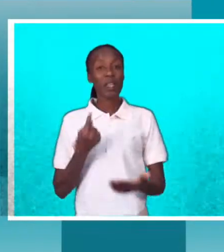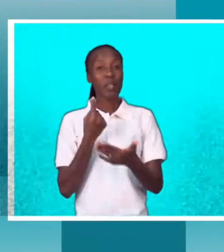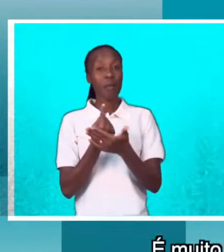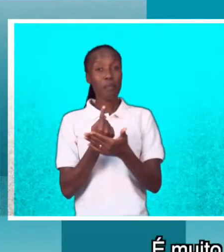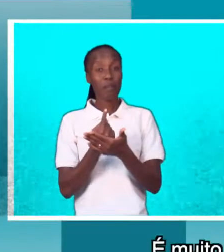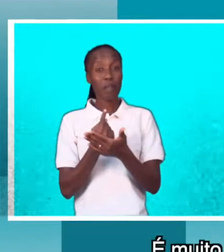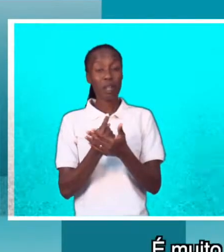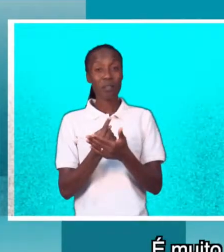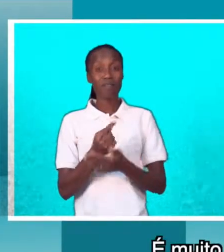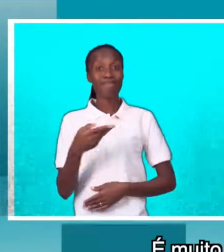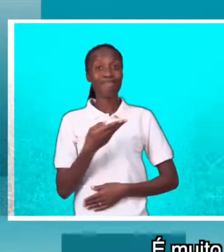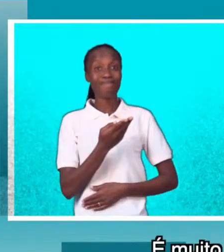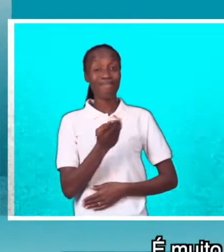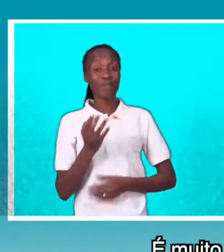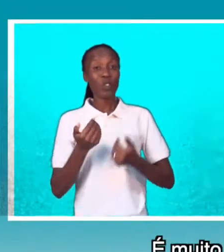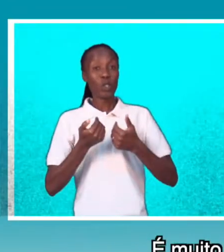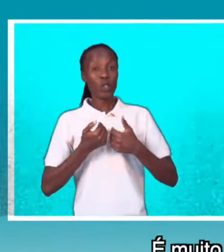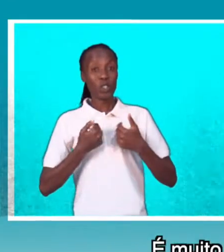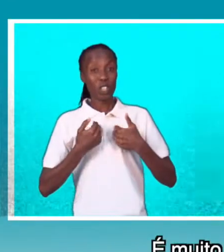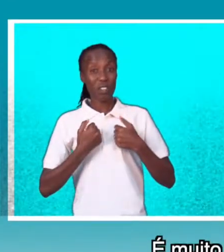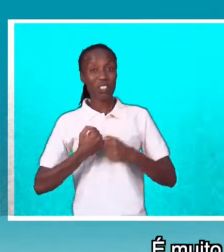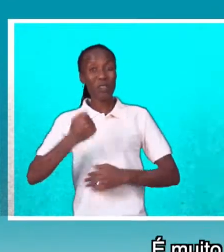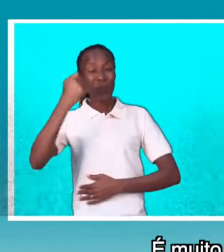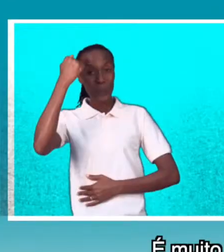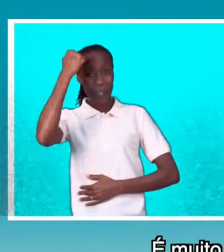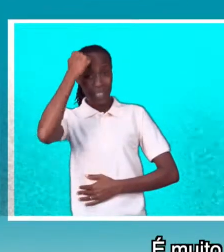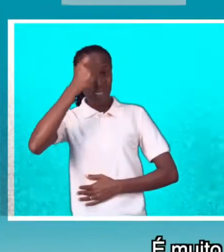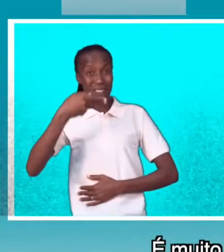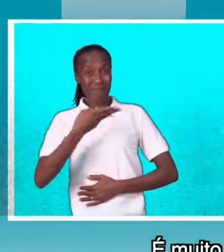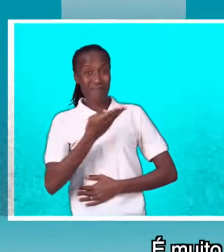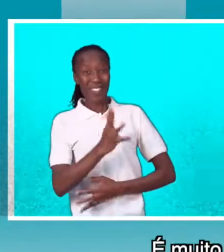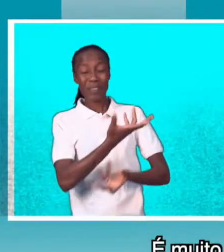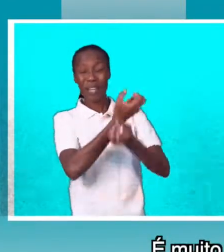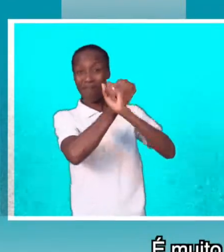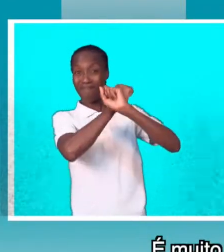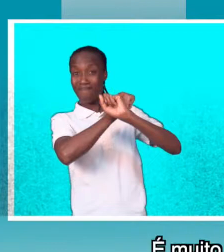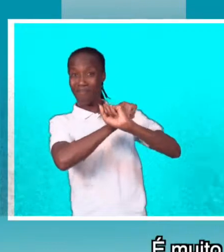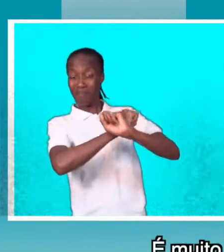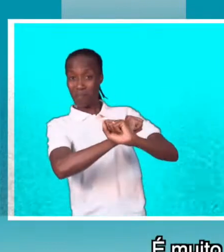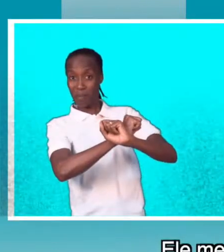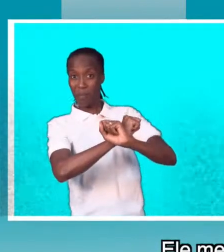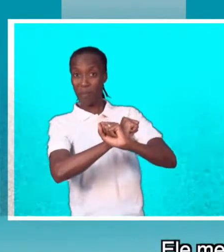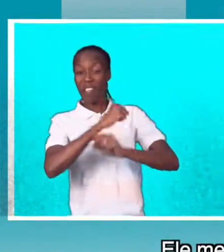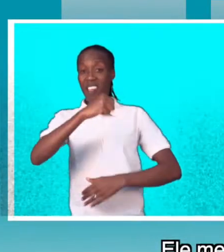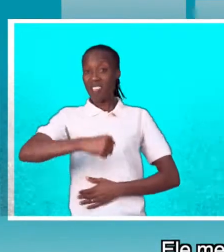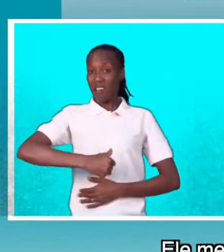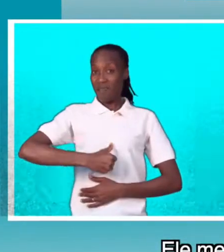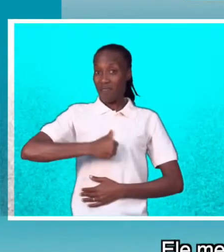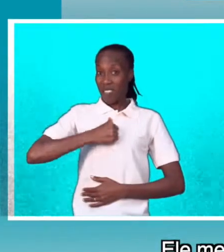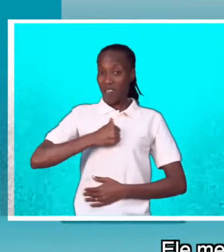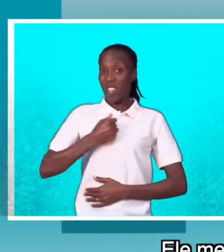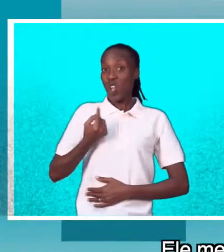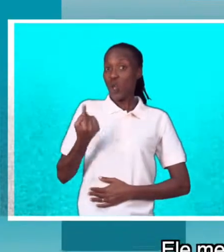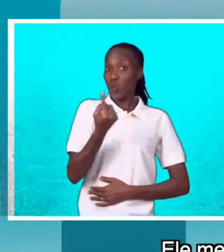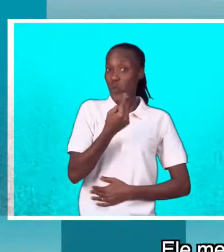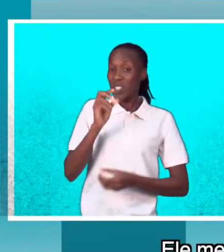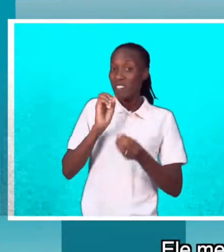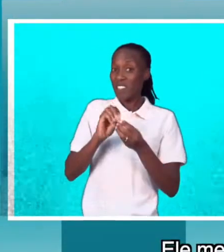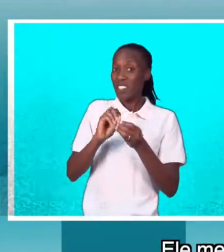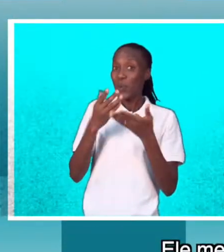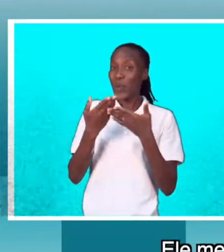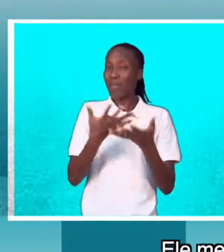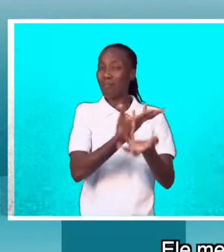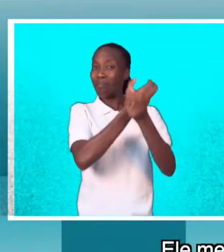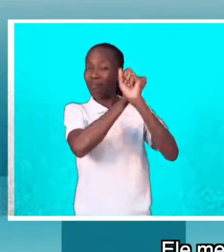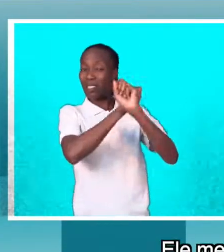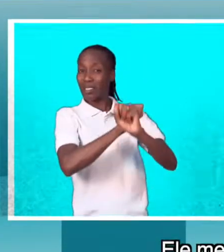Então, é muito importante que o jovem conheça o seu mapa protetor. Ele mesmo consiga desenhar